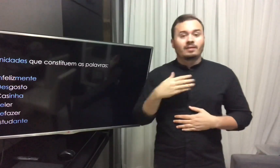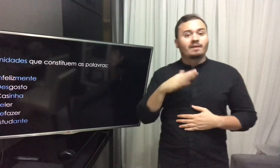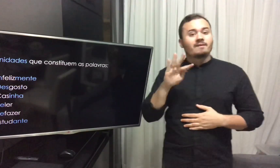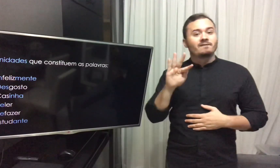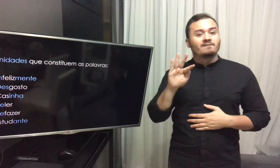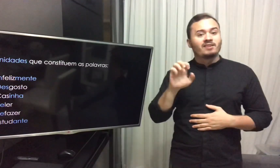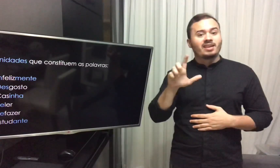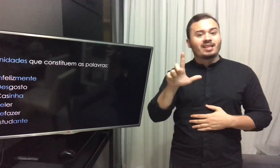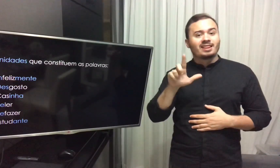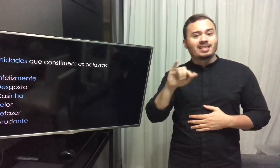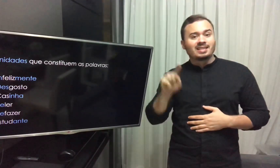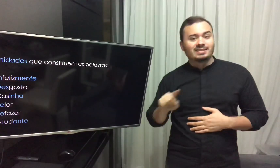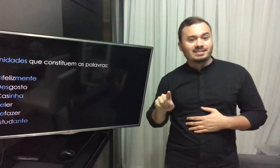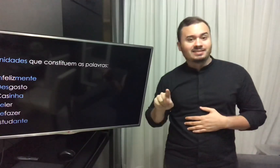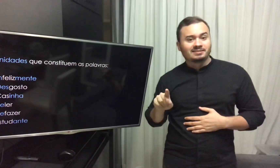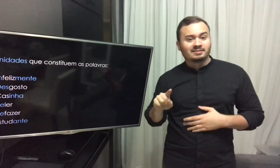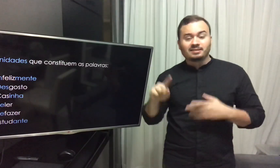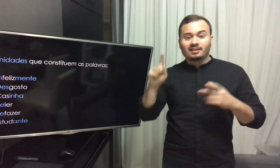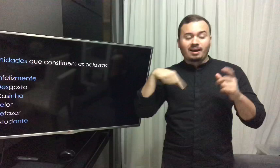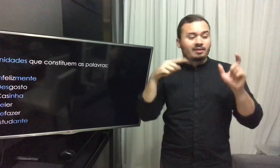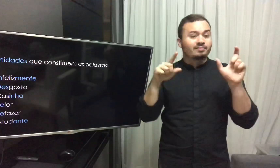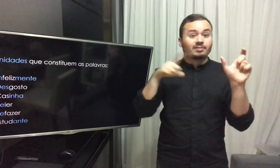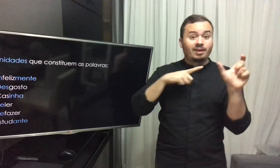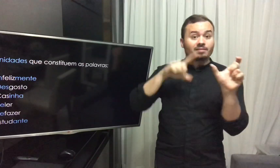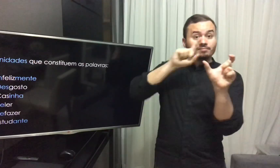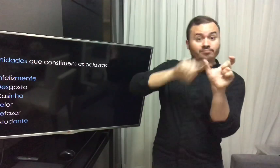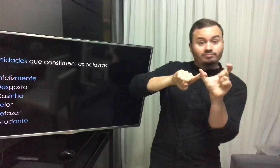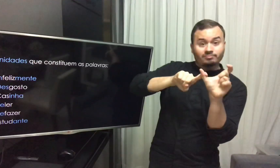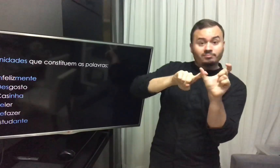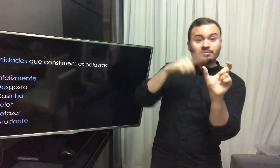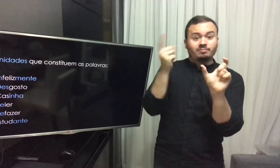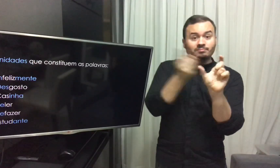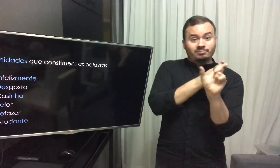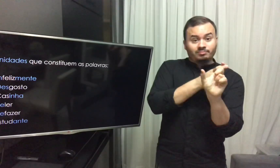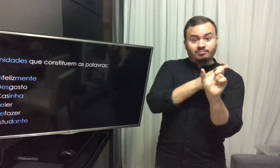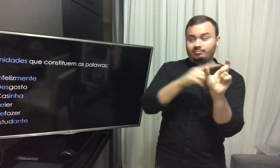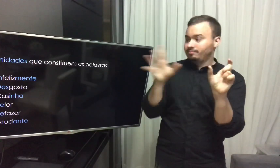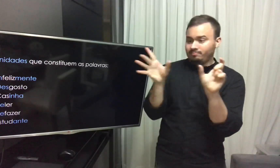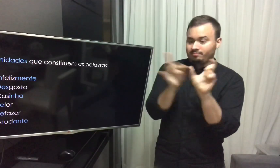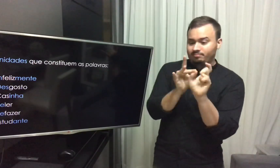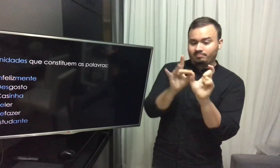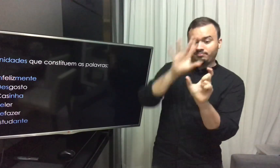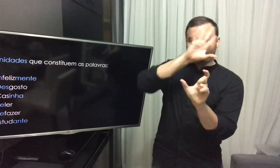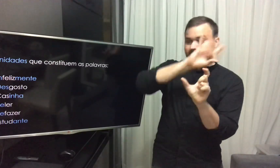infelizmente, a palavra principal está destacada aqui, né? Feliz. E temos